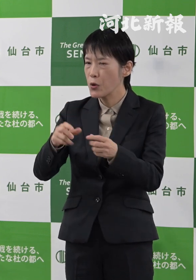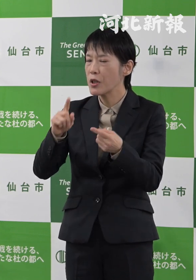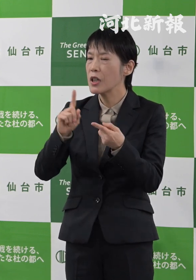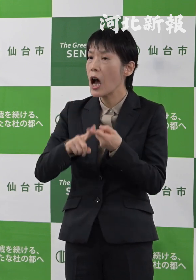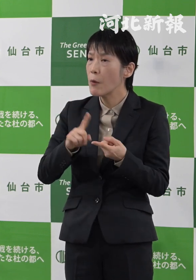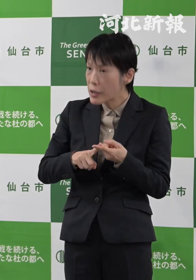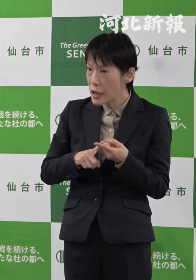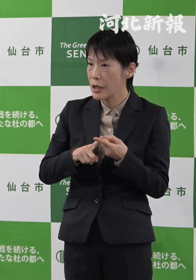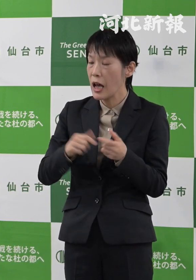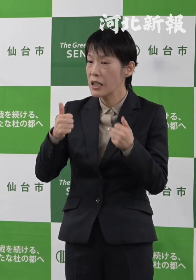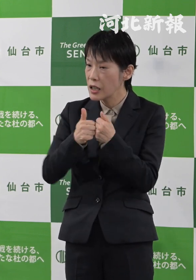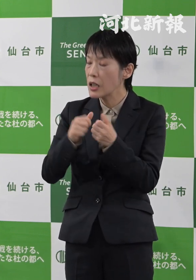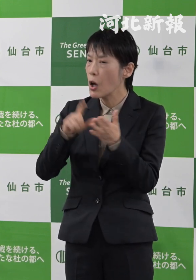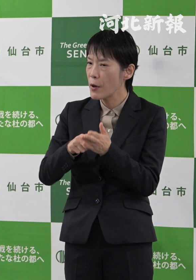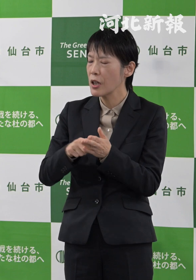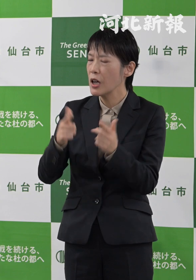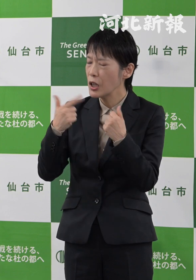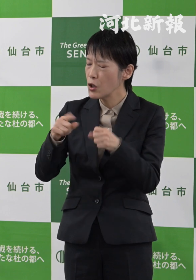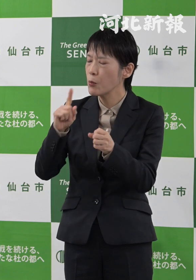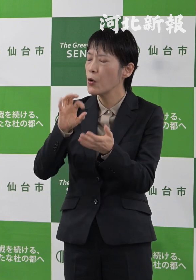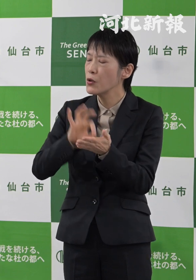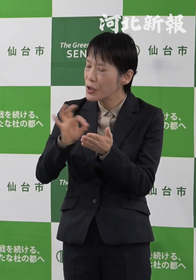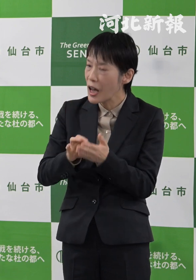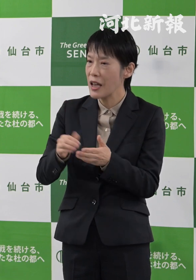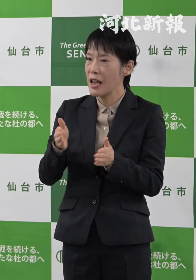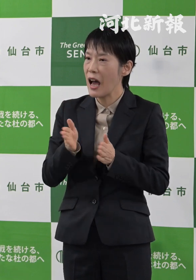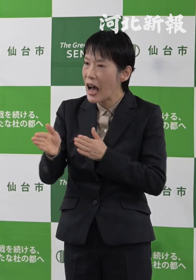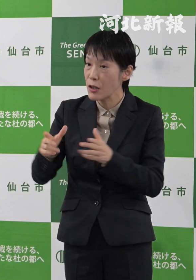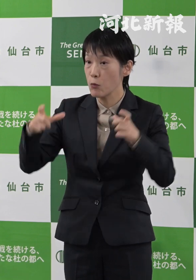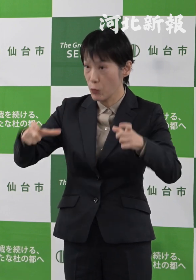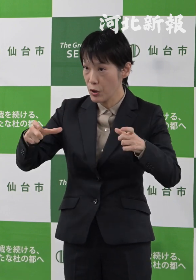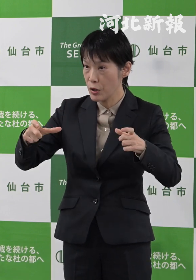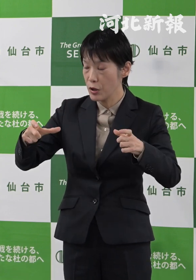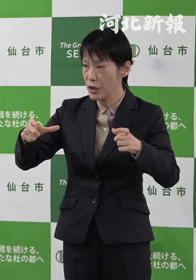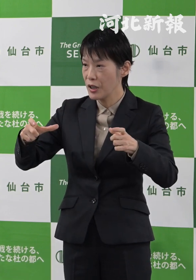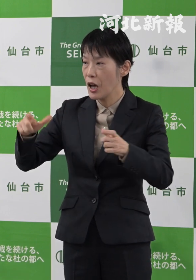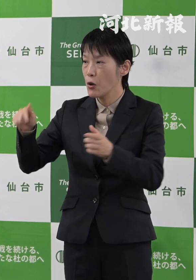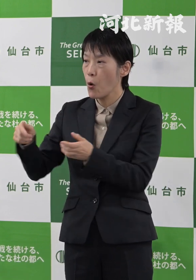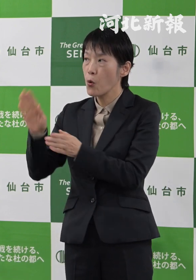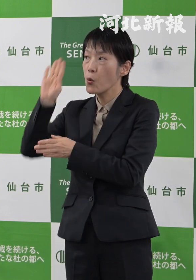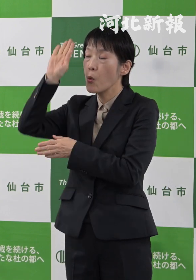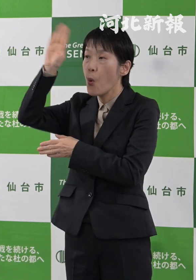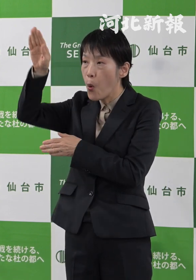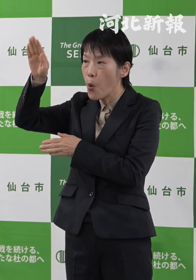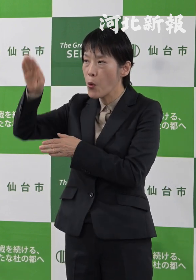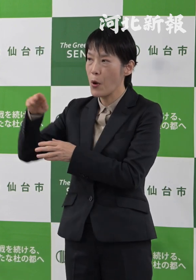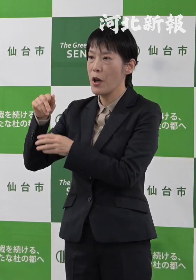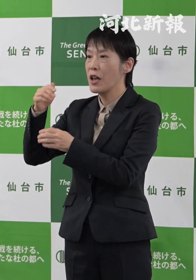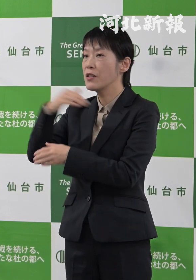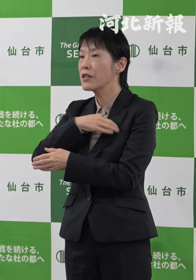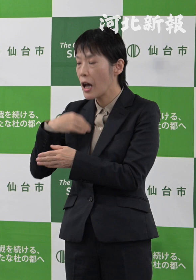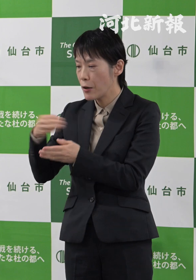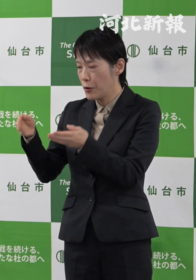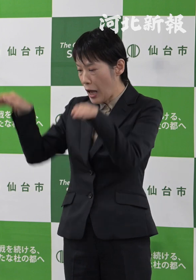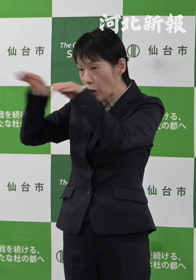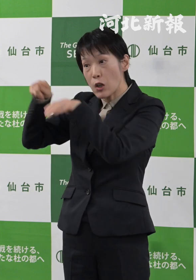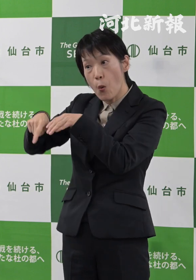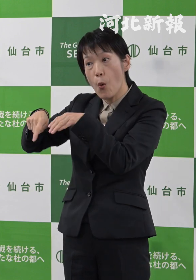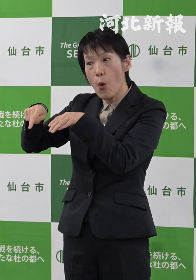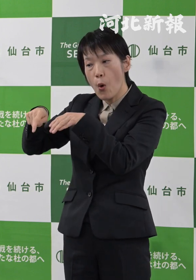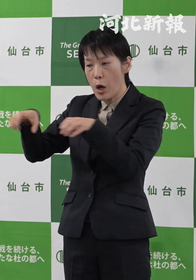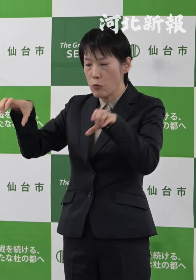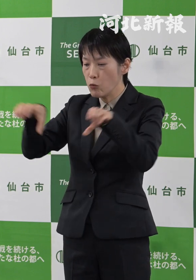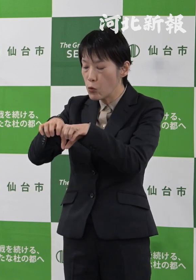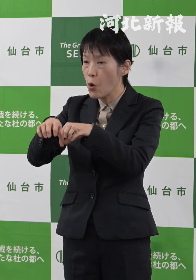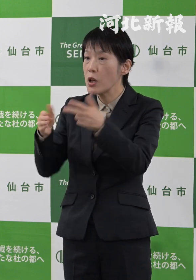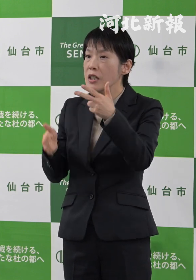適合した通電型のアイスリンクと屋内競技等に対応したアリーナとの併